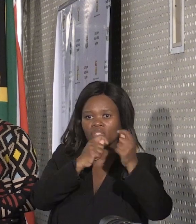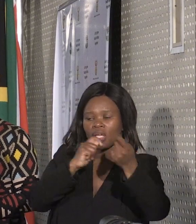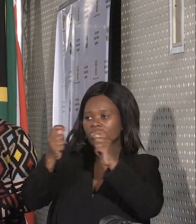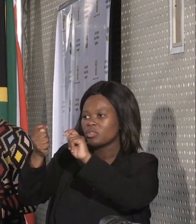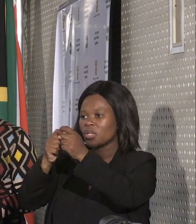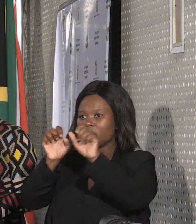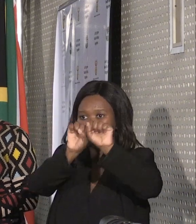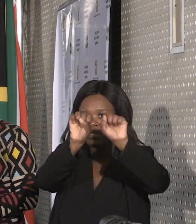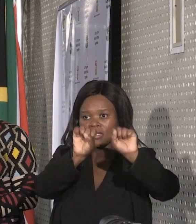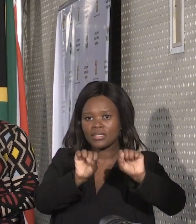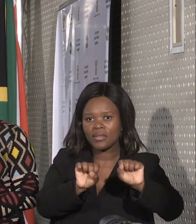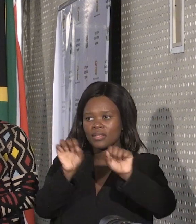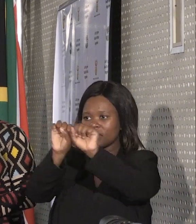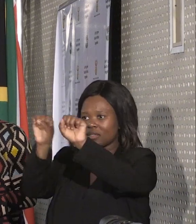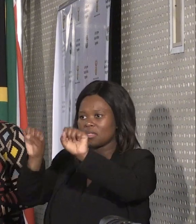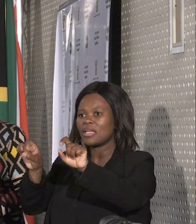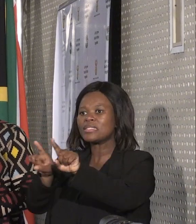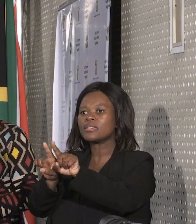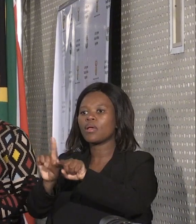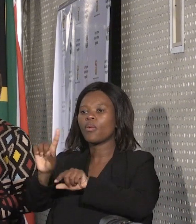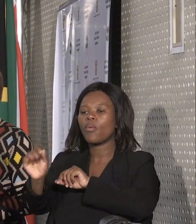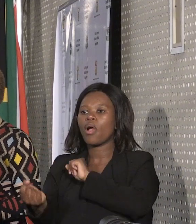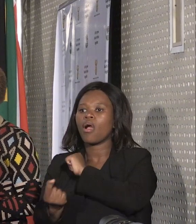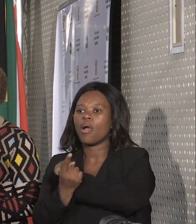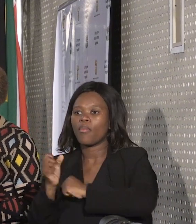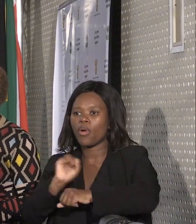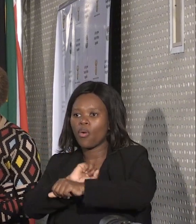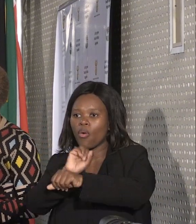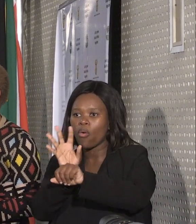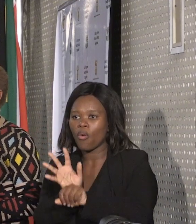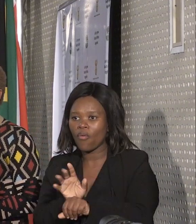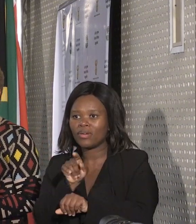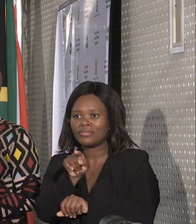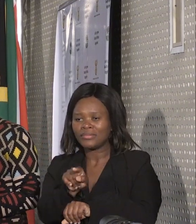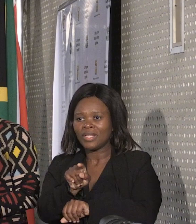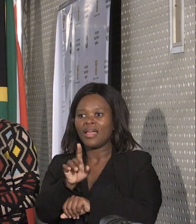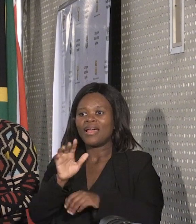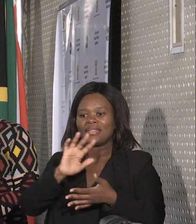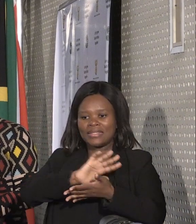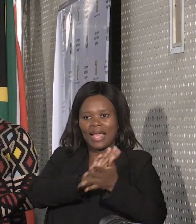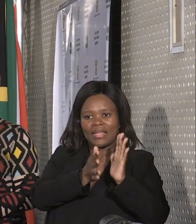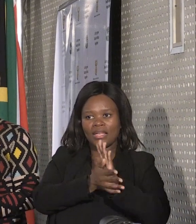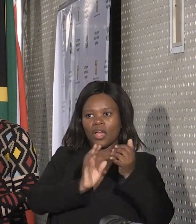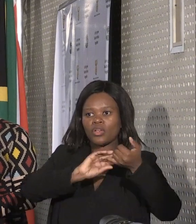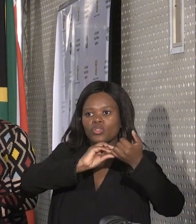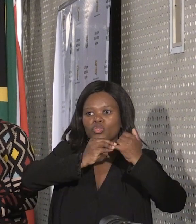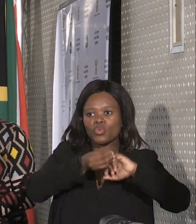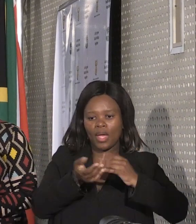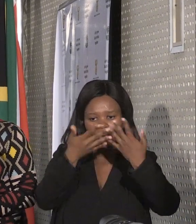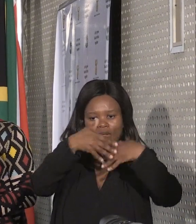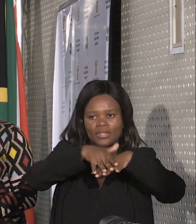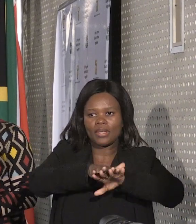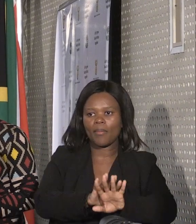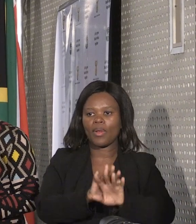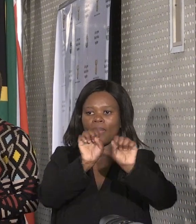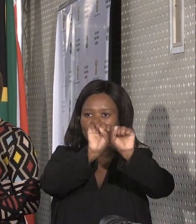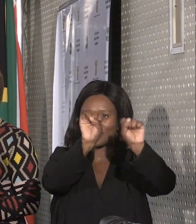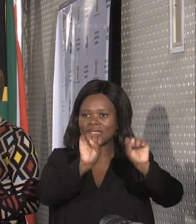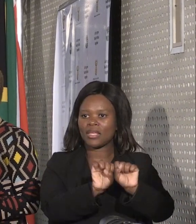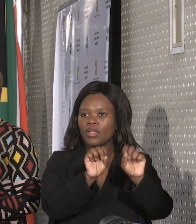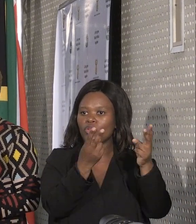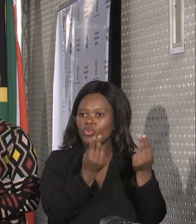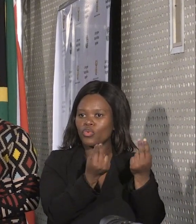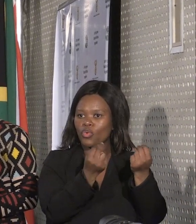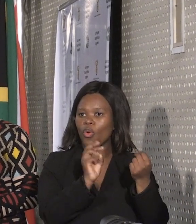i-system esiyibonile ngesikhathi se-COVID-19, usasa mayezama uku-implementa isystem entsha